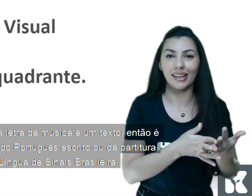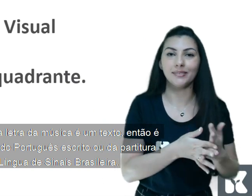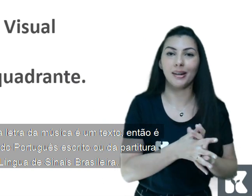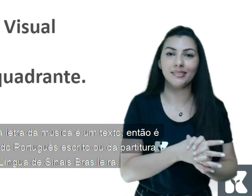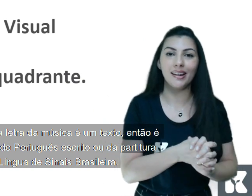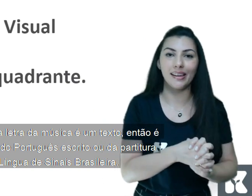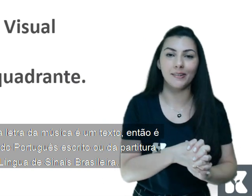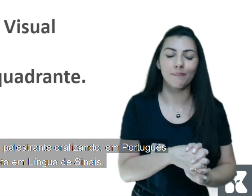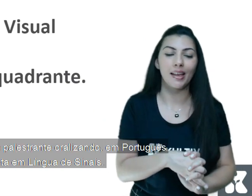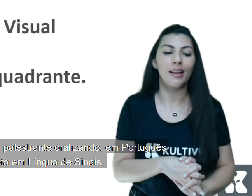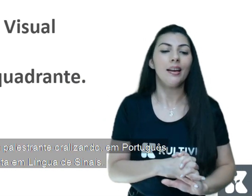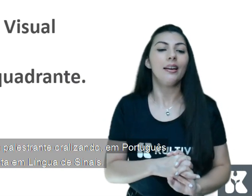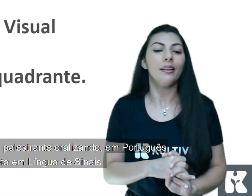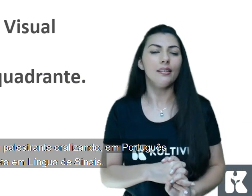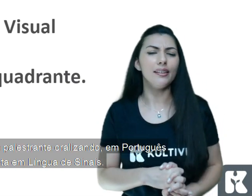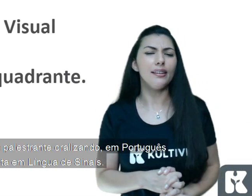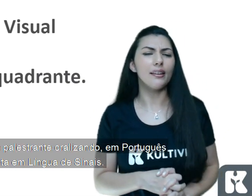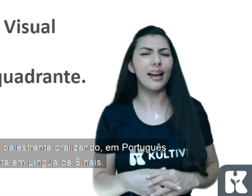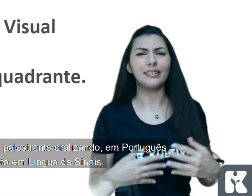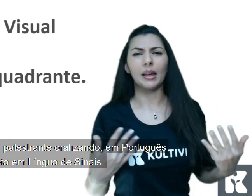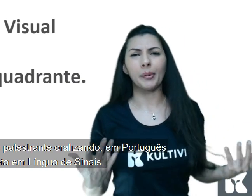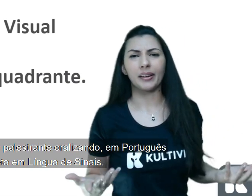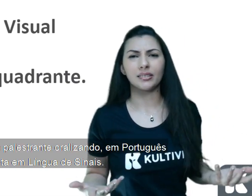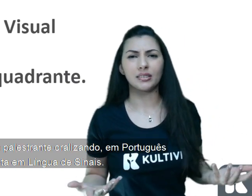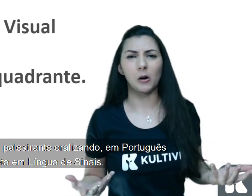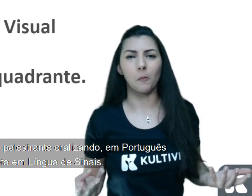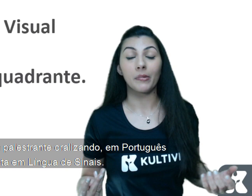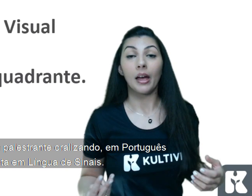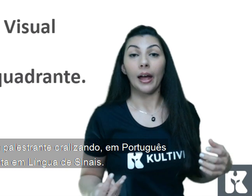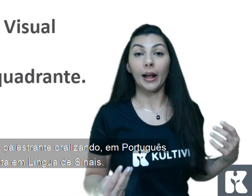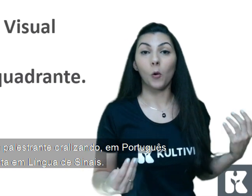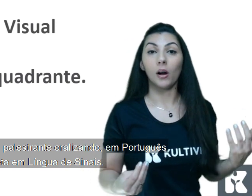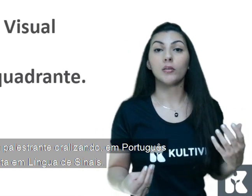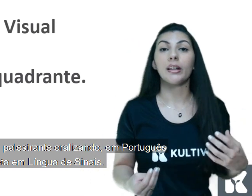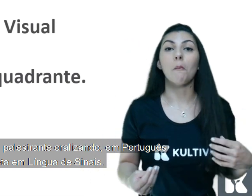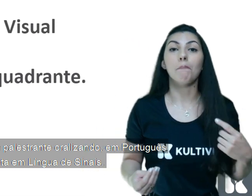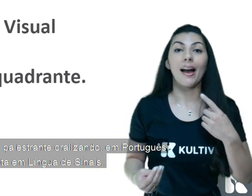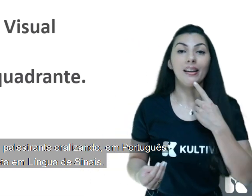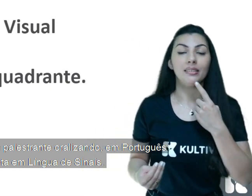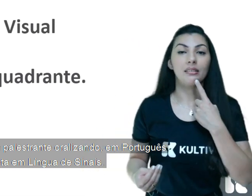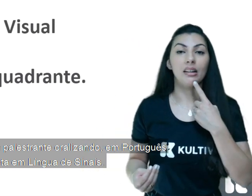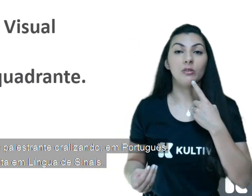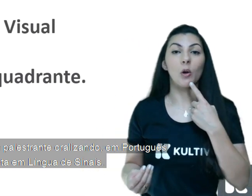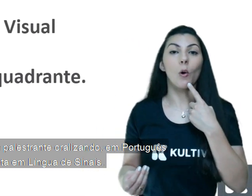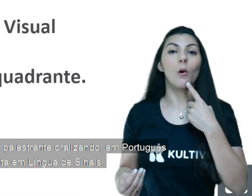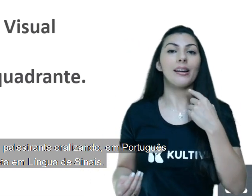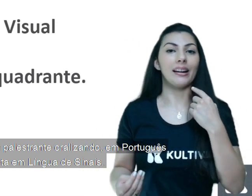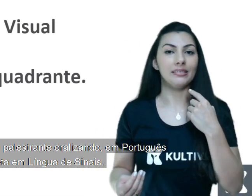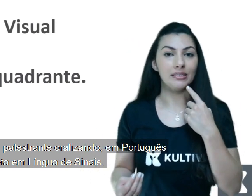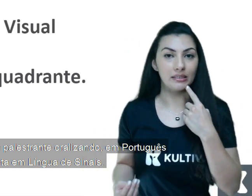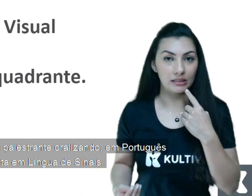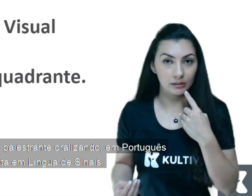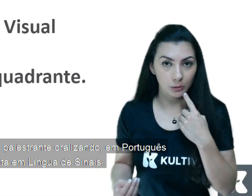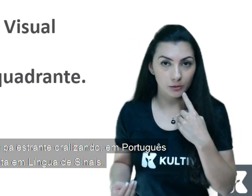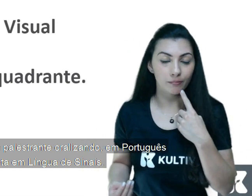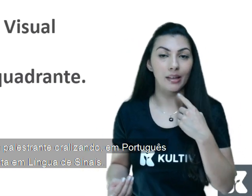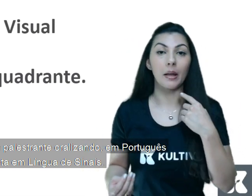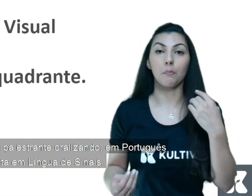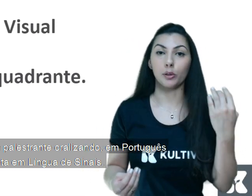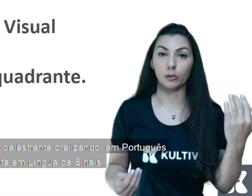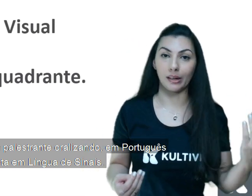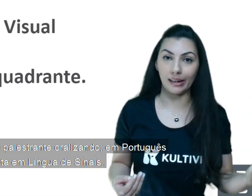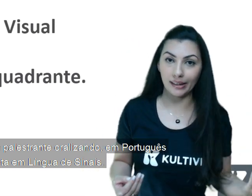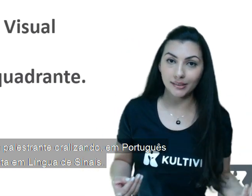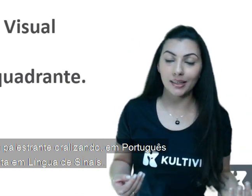de sinais brasileira. E a interpretação é quando tem um palestrante oralizando